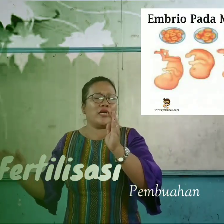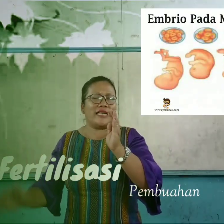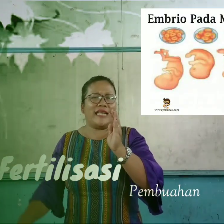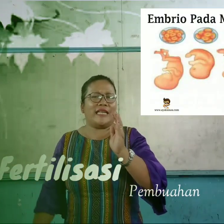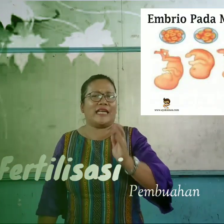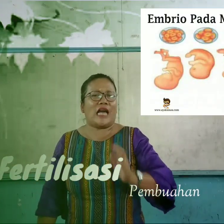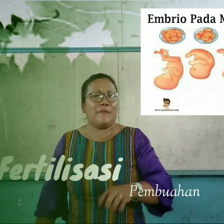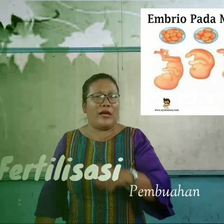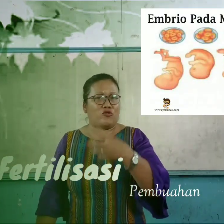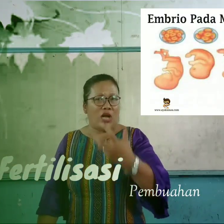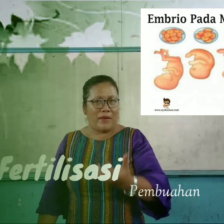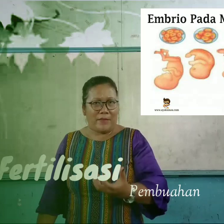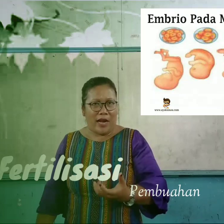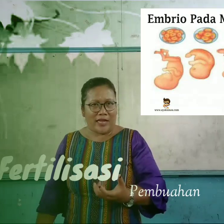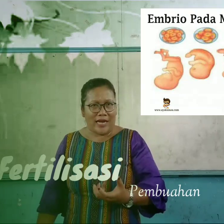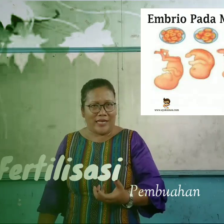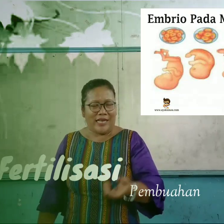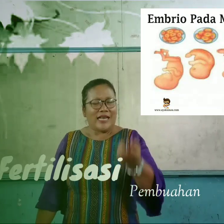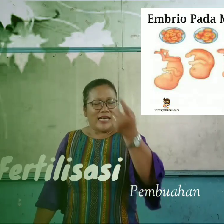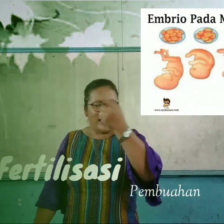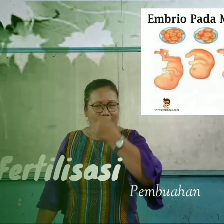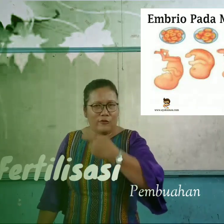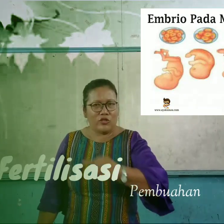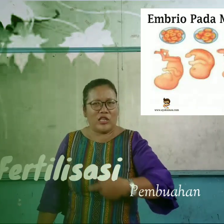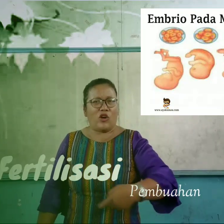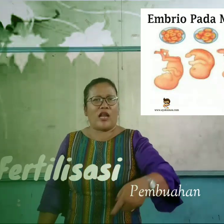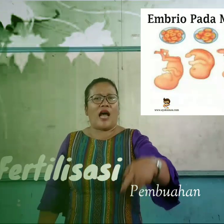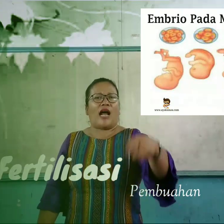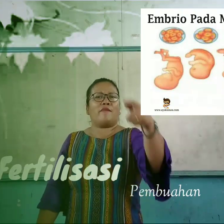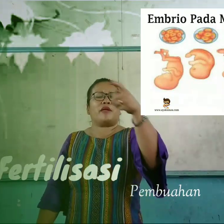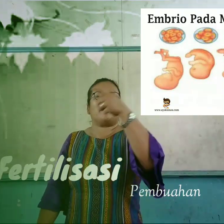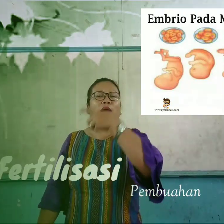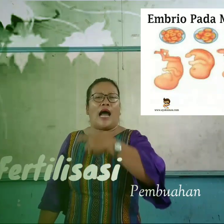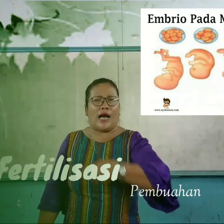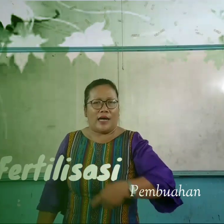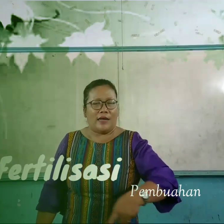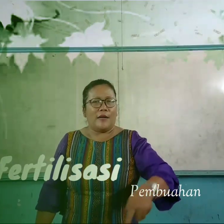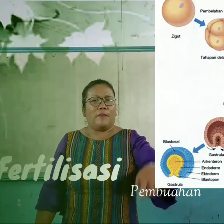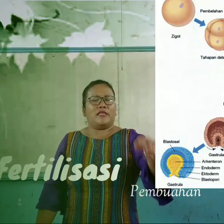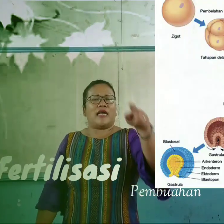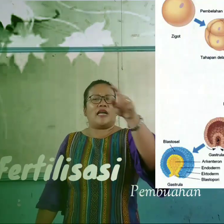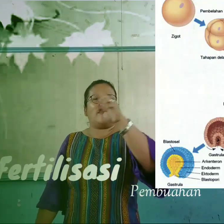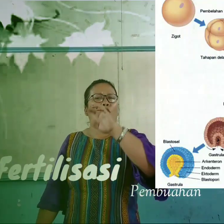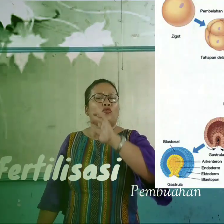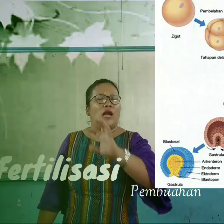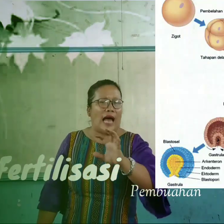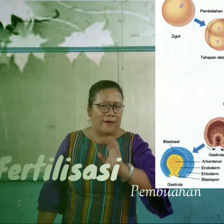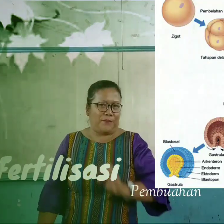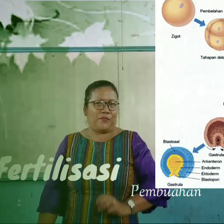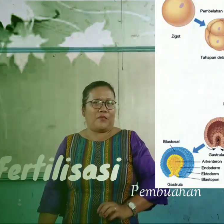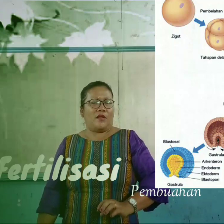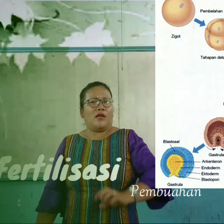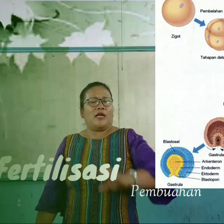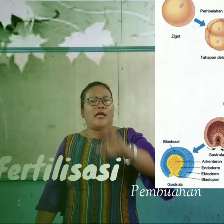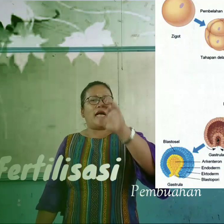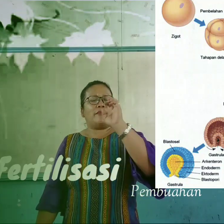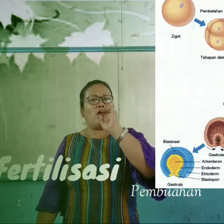ke dinding rahim yang sudah menebal tadi. Di situ zigot akan berkembang menjadi morula. Dari